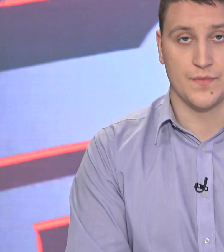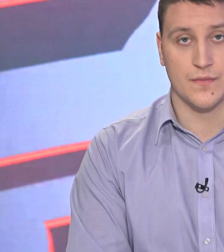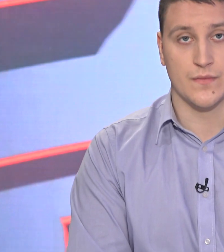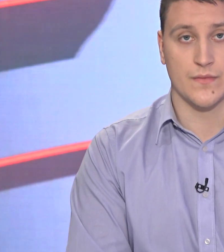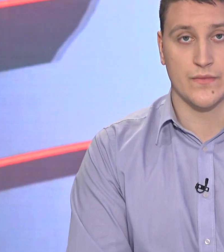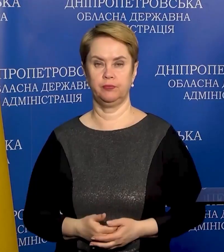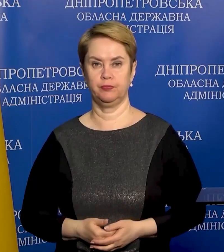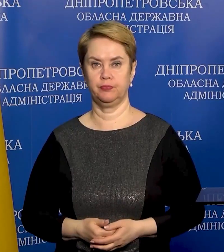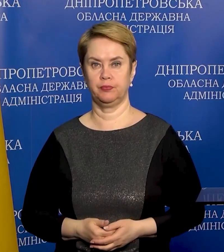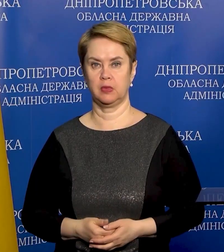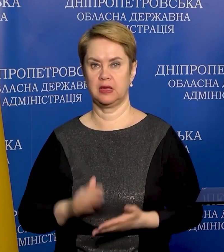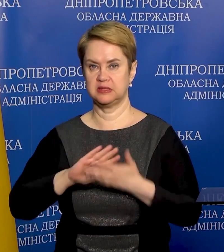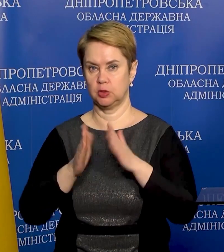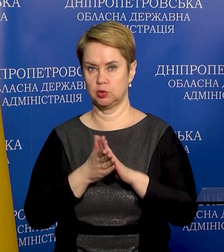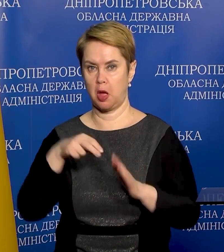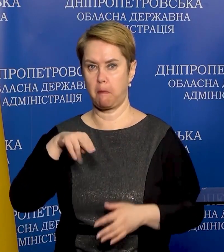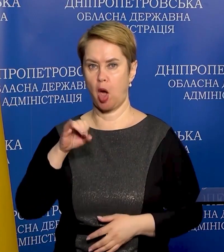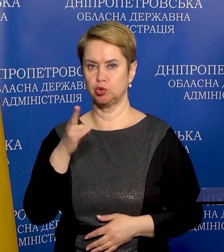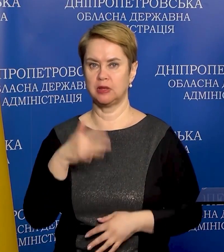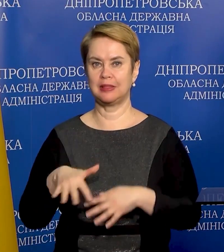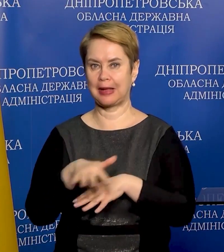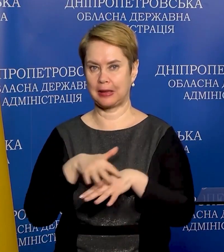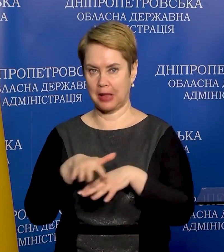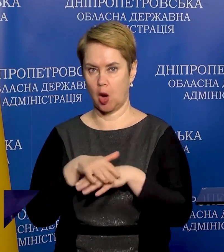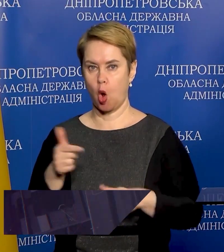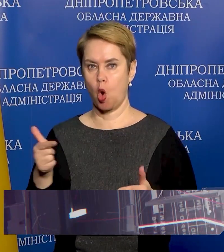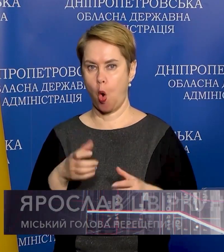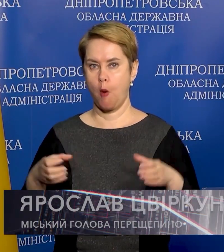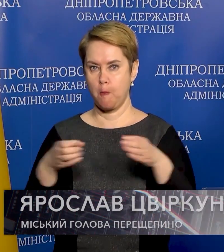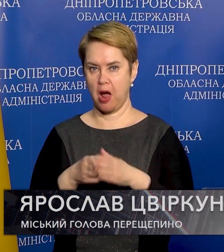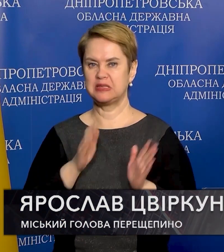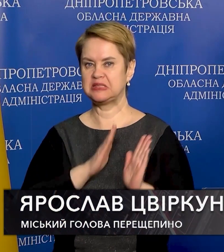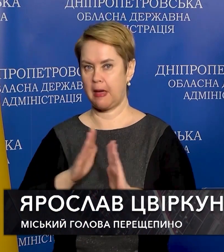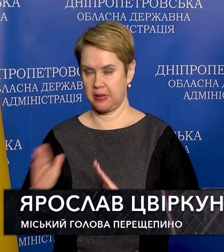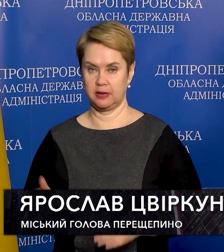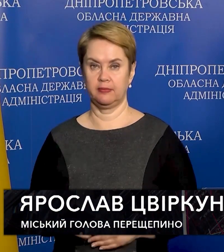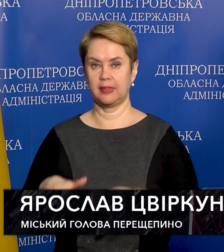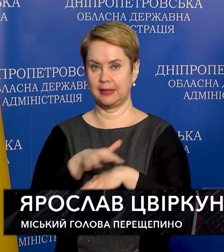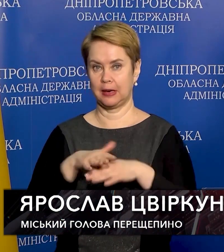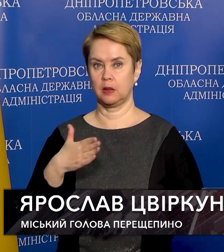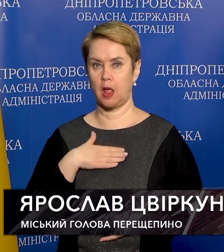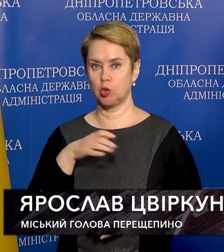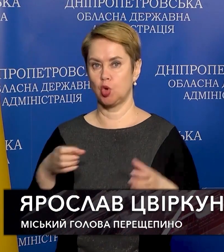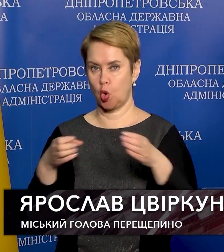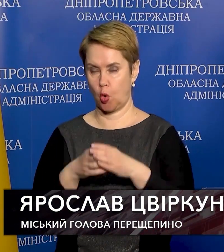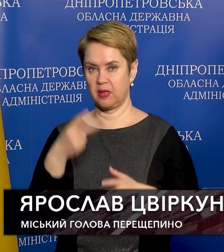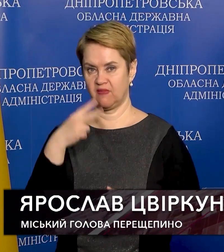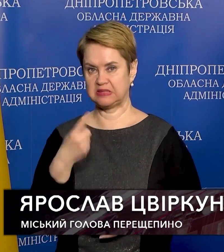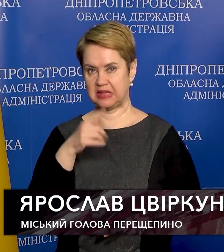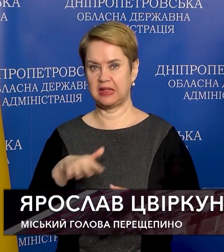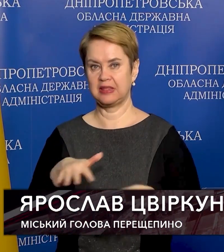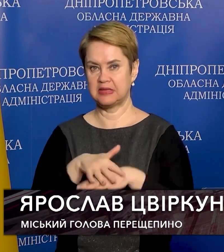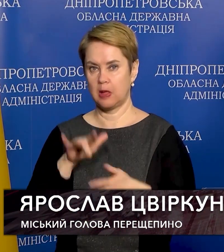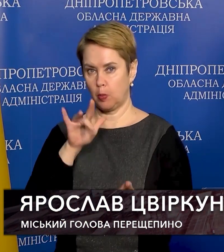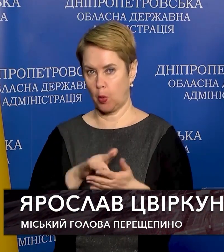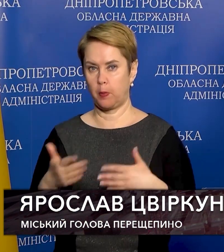Цвіркун. Ситуація в Перещепинській територіальній громаді стабільна. На території нашої громади 21